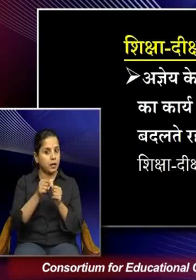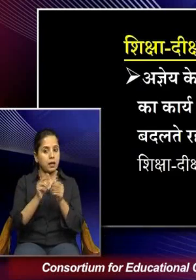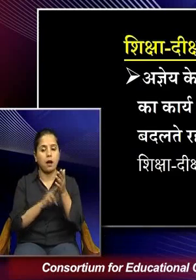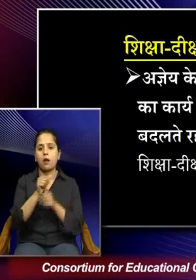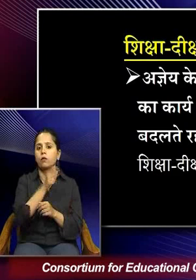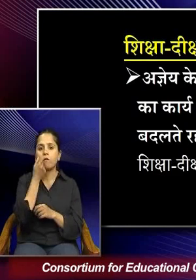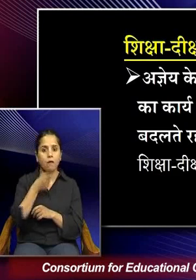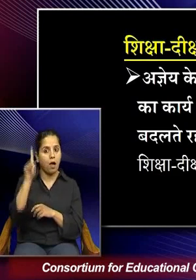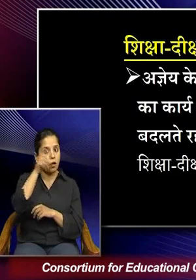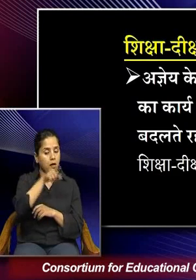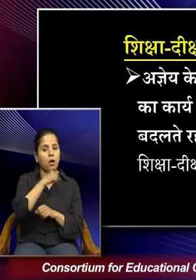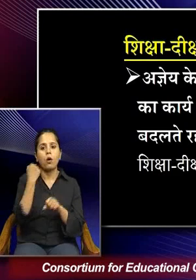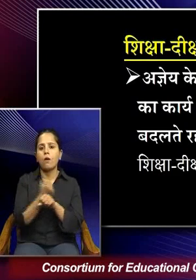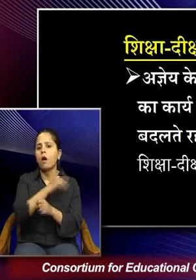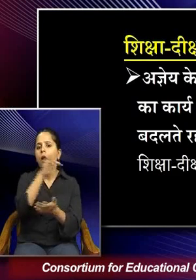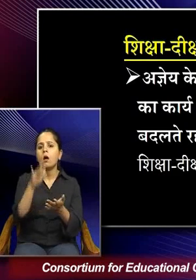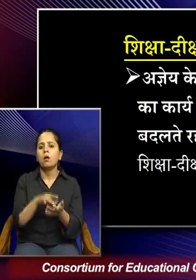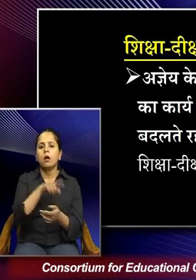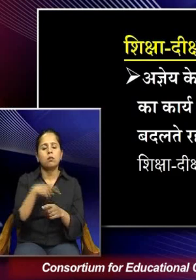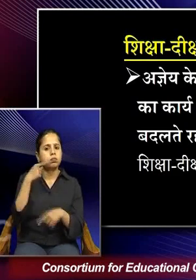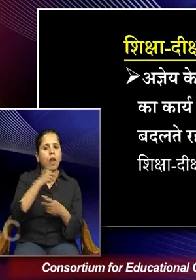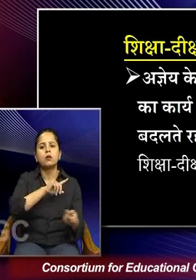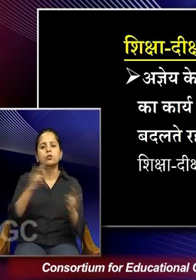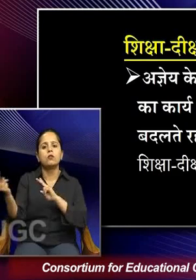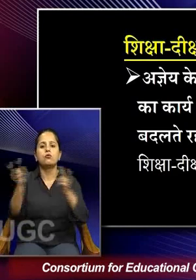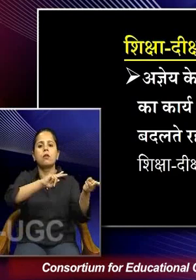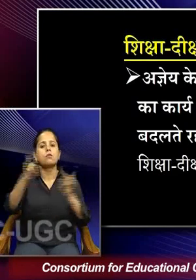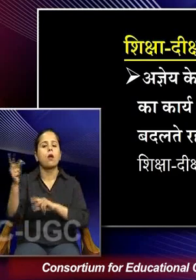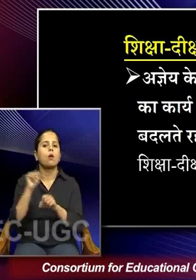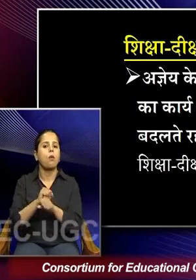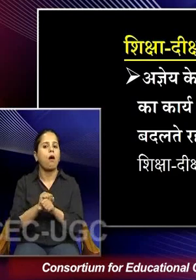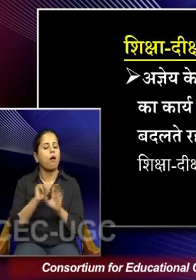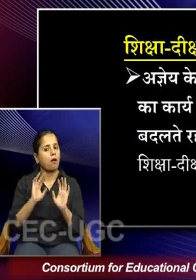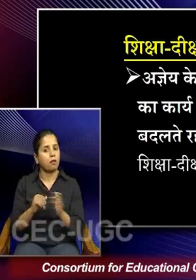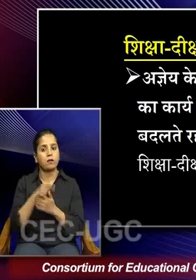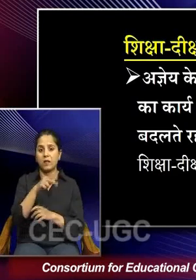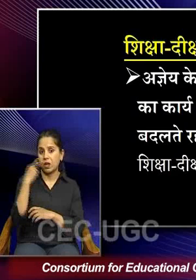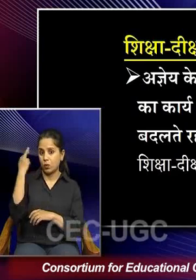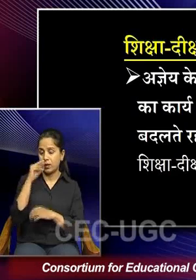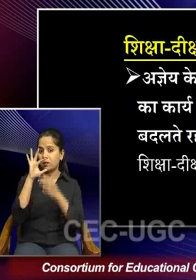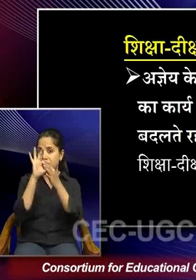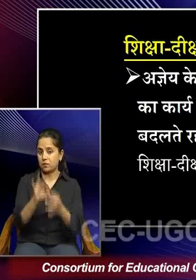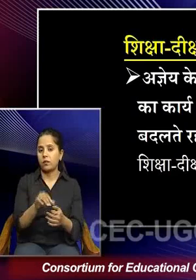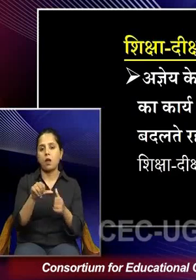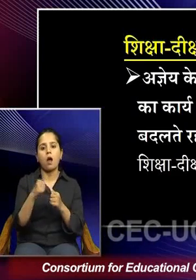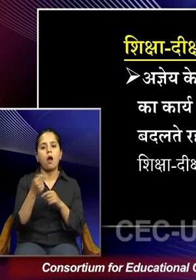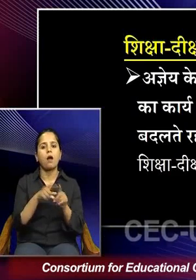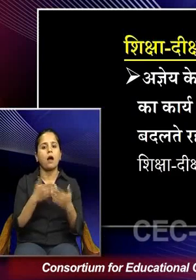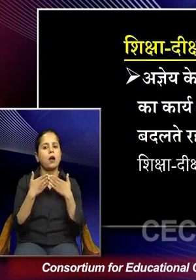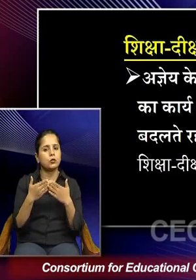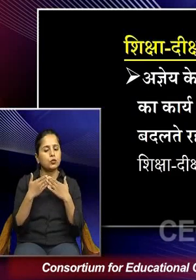और स्थान लगातार बदलते रहा इसी करण आगे की शिक्षा